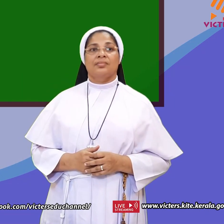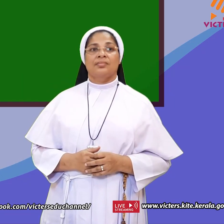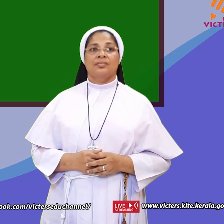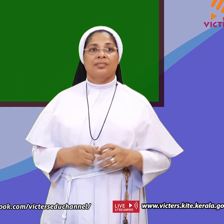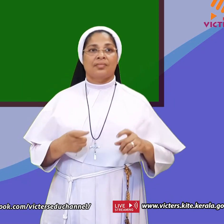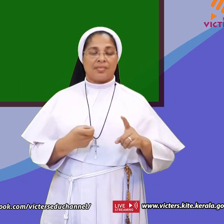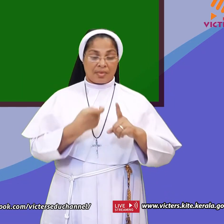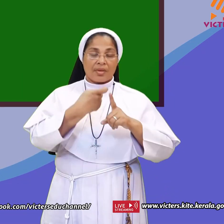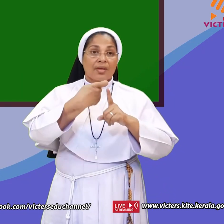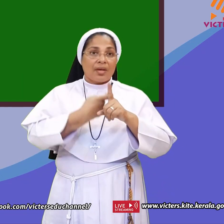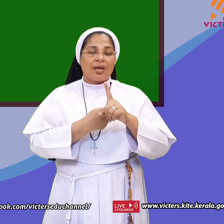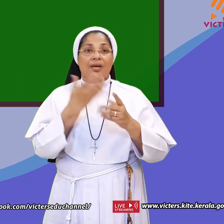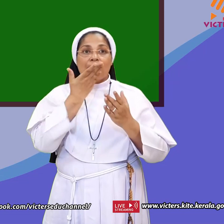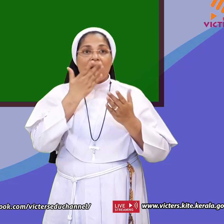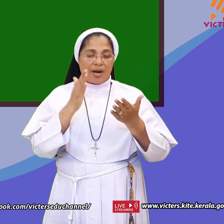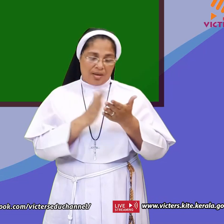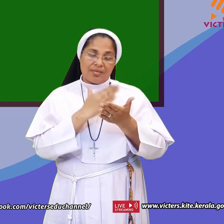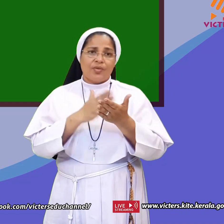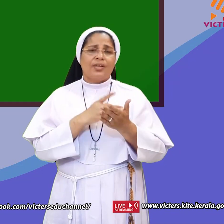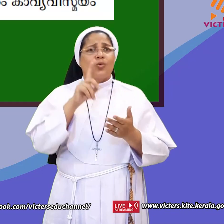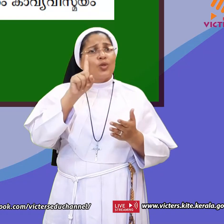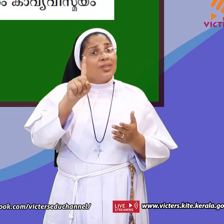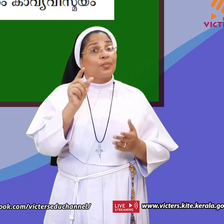കേരള പാഠാവലിയിലെ 1 യൂണിറ്റായ